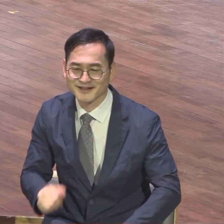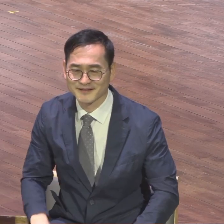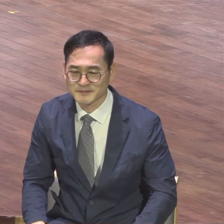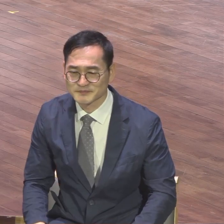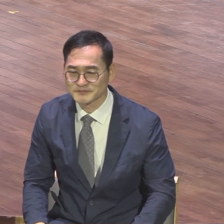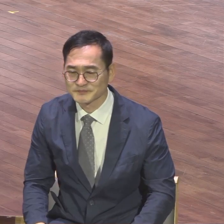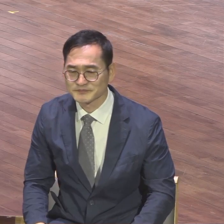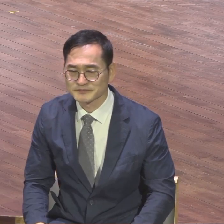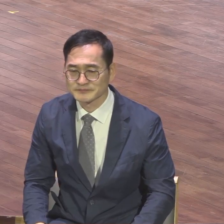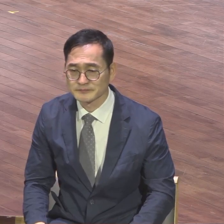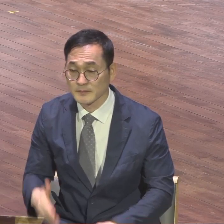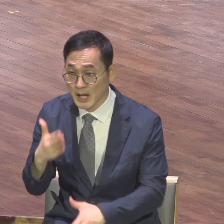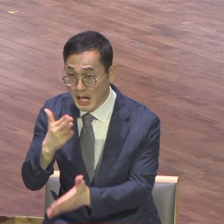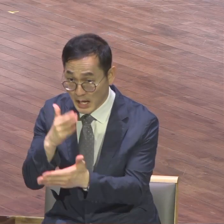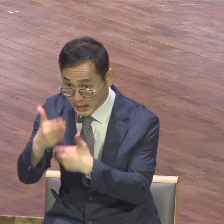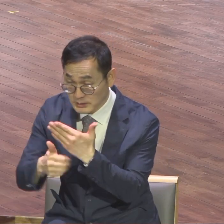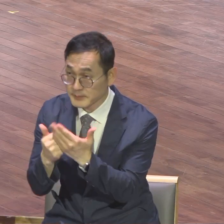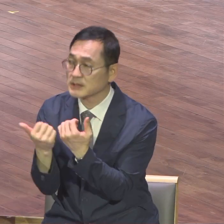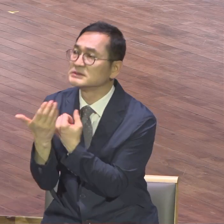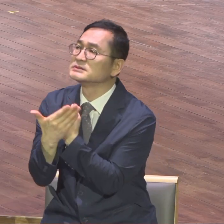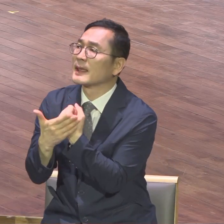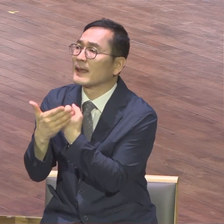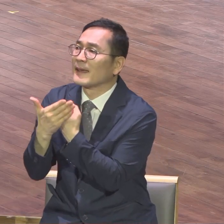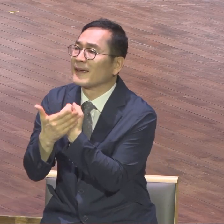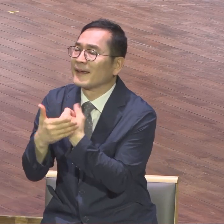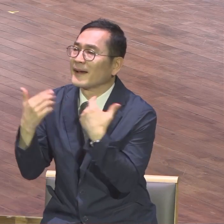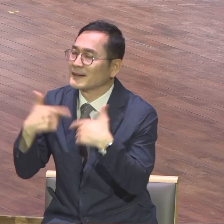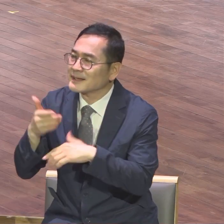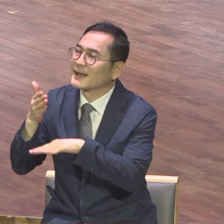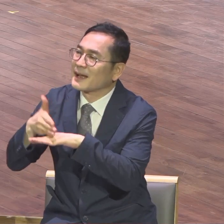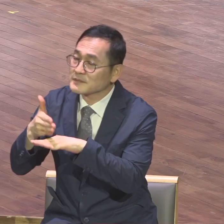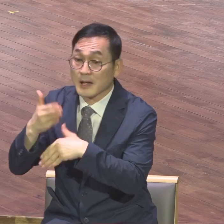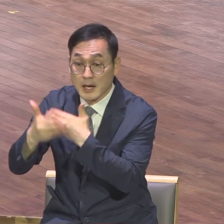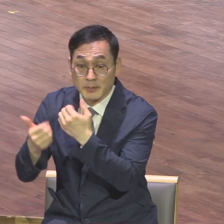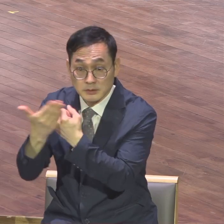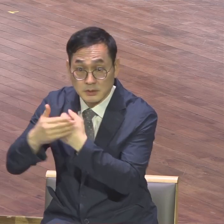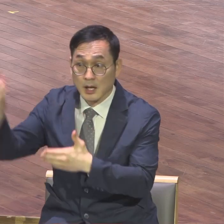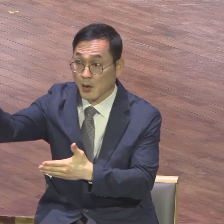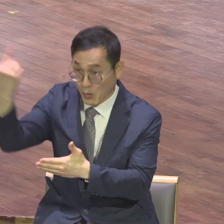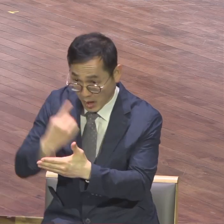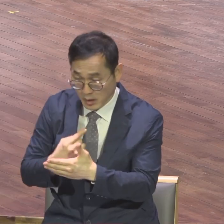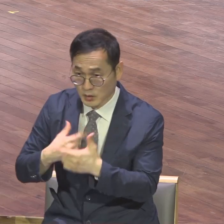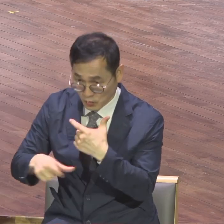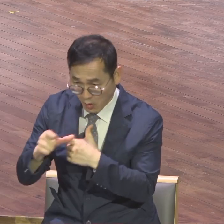하나님을 생각하고 말을 하는데 하나님 은혜가 임하는 걸 처음 하게 되지요.